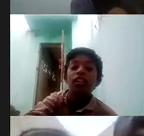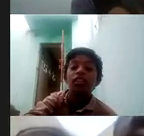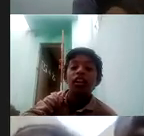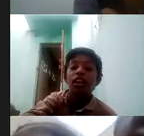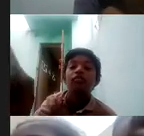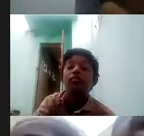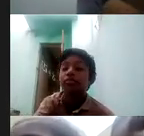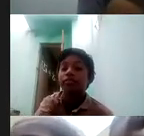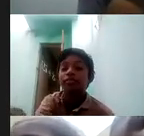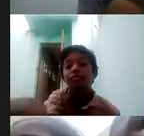చేస్తాను.